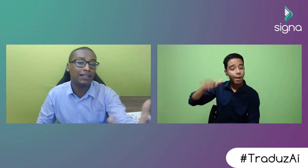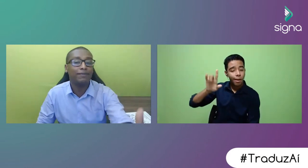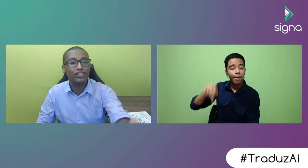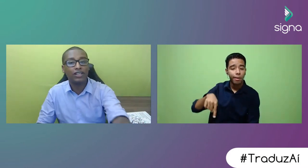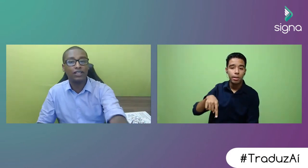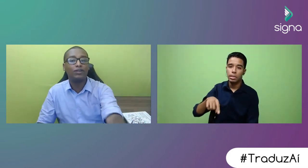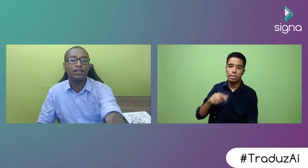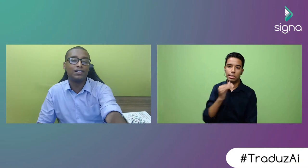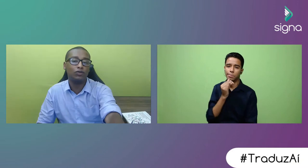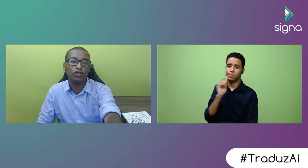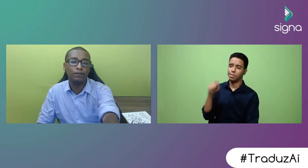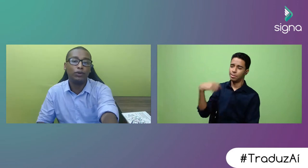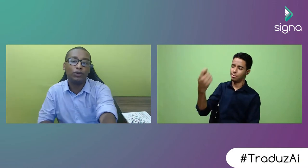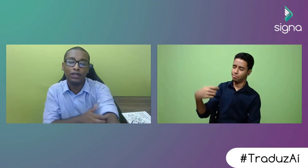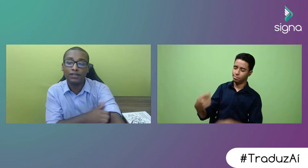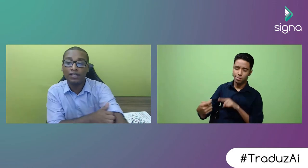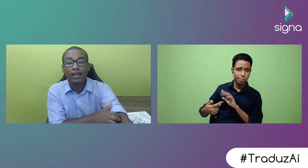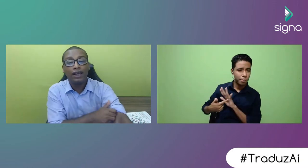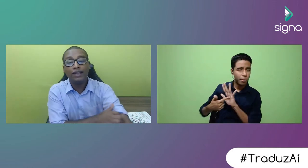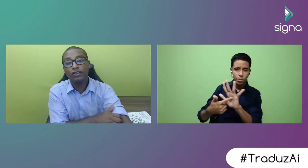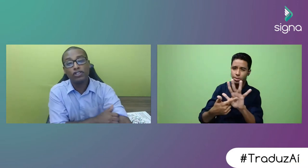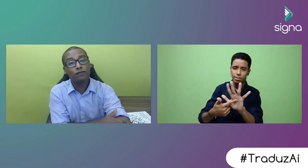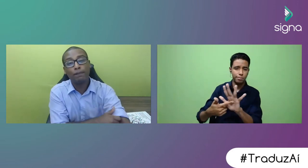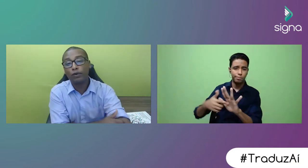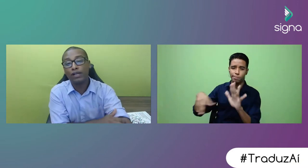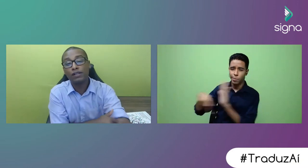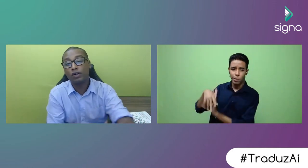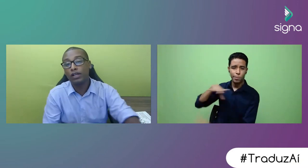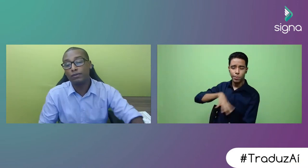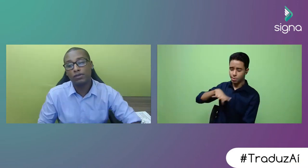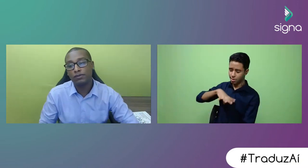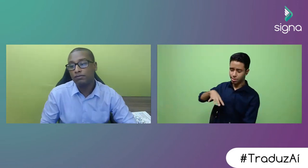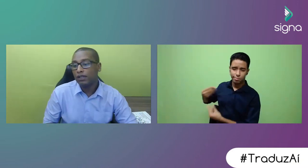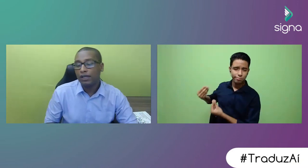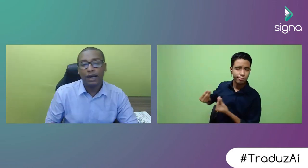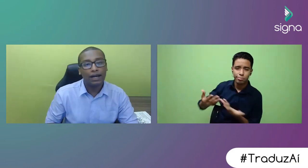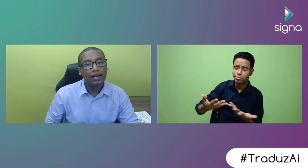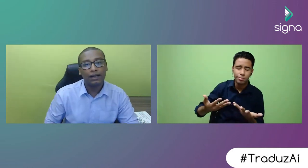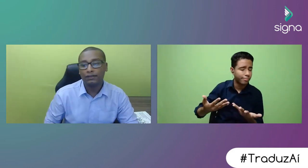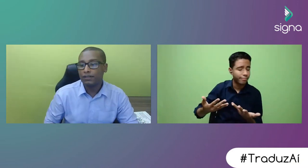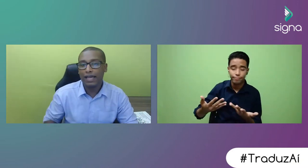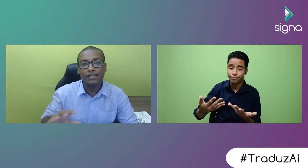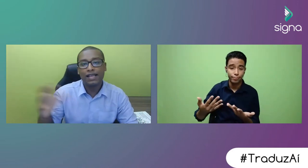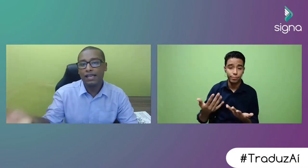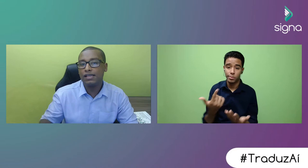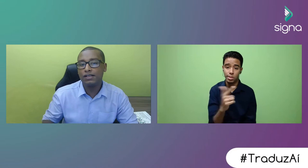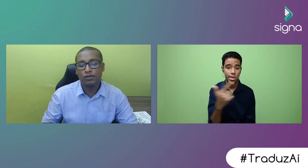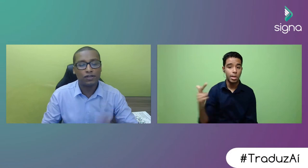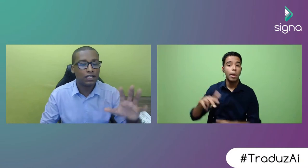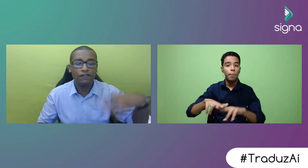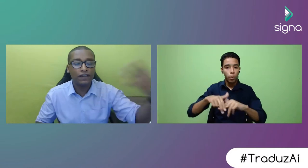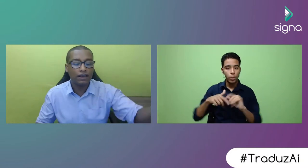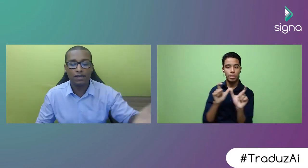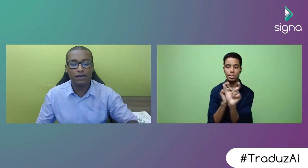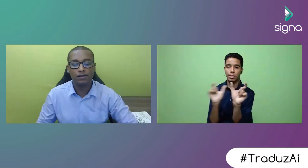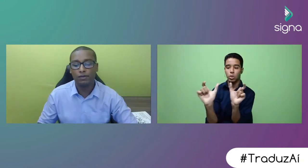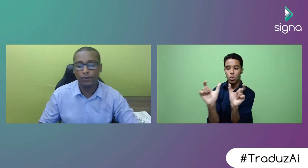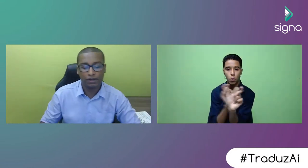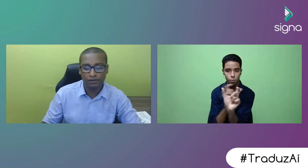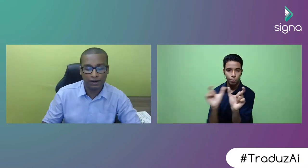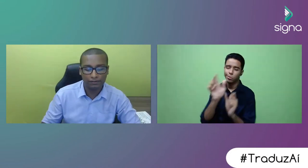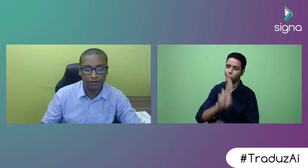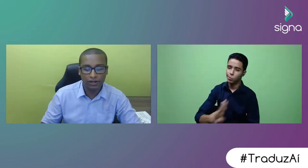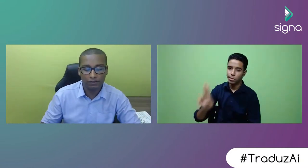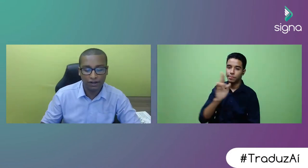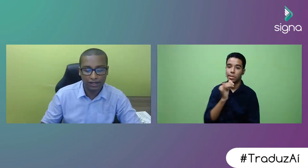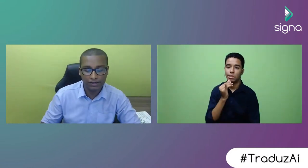retratam exatamente aquilo que está sendo dito em português. Então, a gente vai procurar sinônimos. Ah, quer dizer isso, significa isso, e